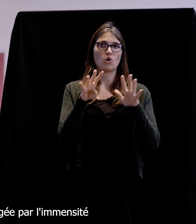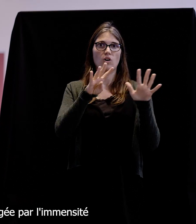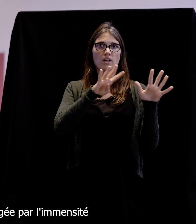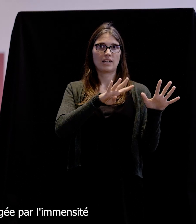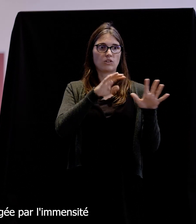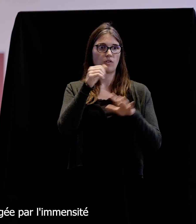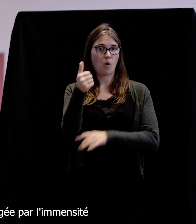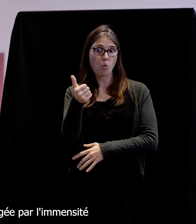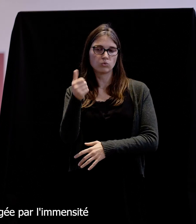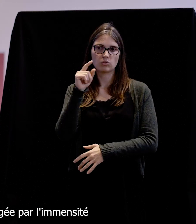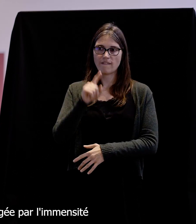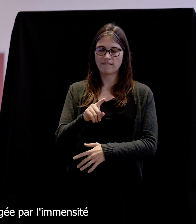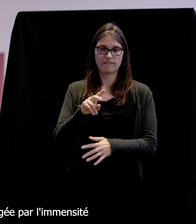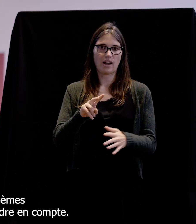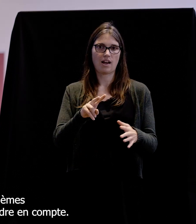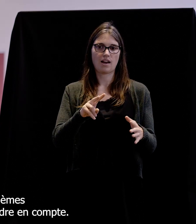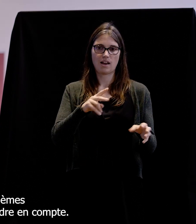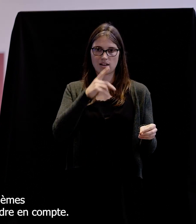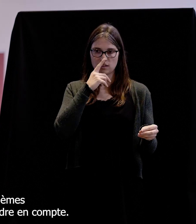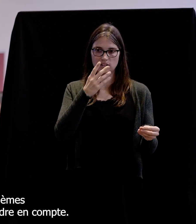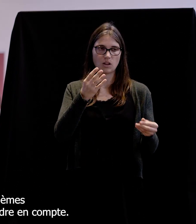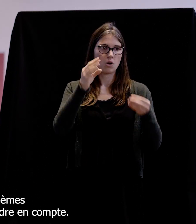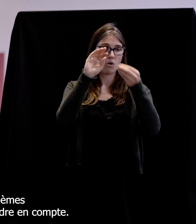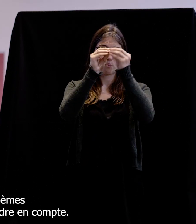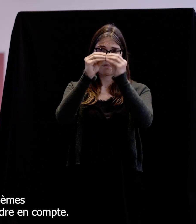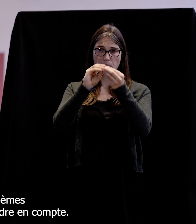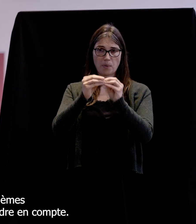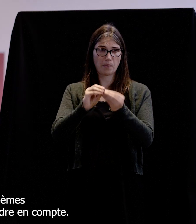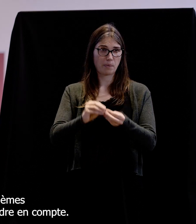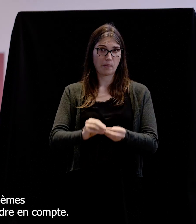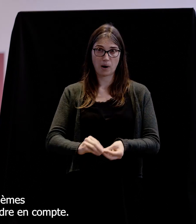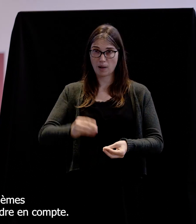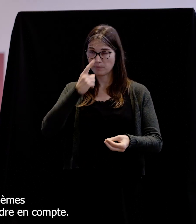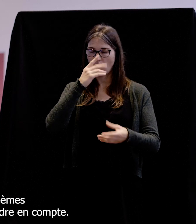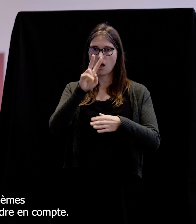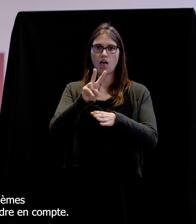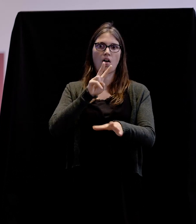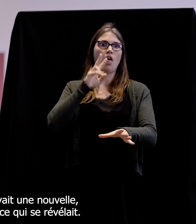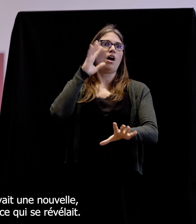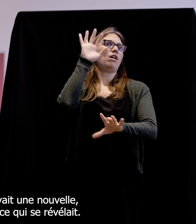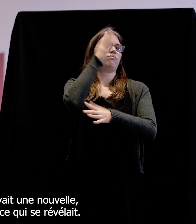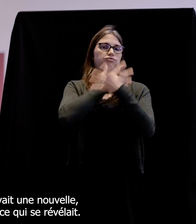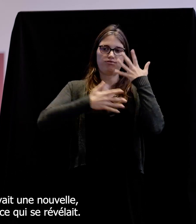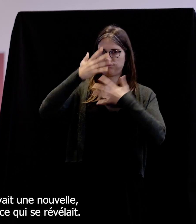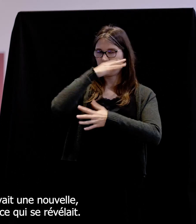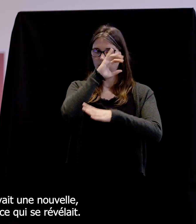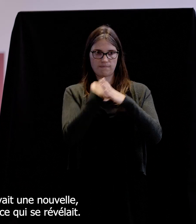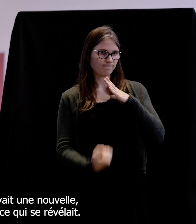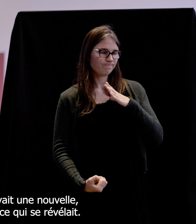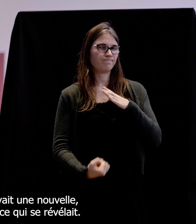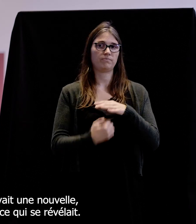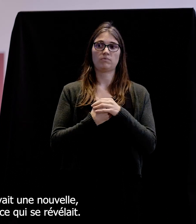un petit peu submergés par l'immensité des problèmes qu'il y avait à prendre en compte. Tous les jours, il y avait